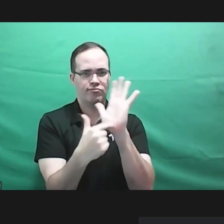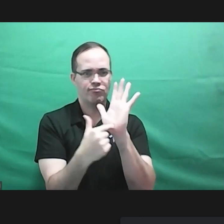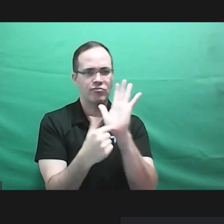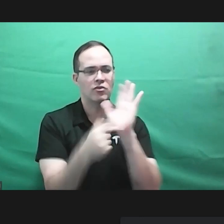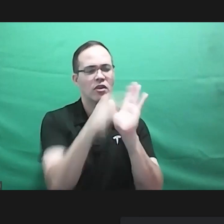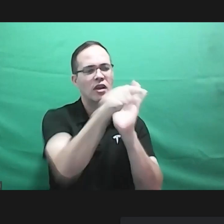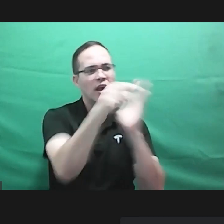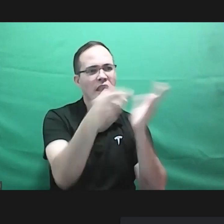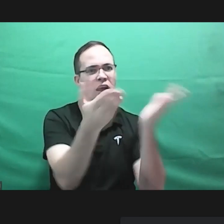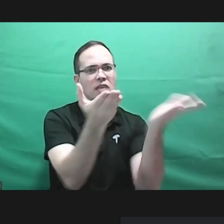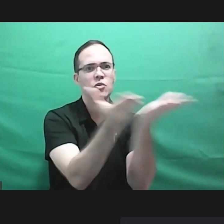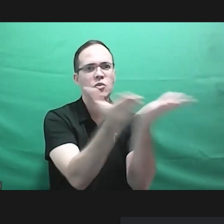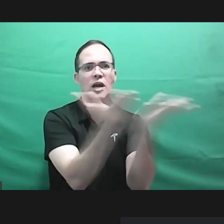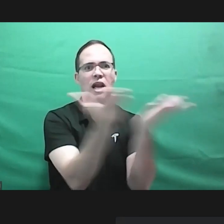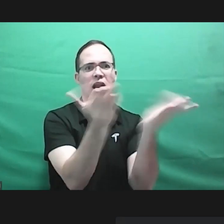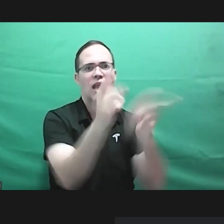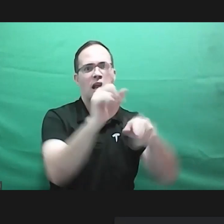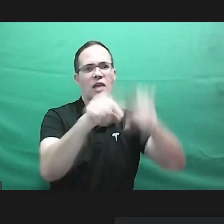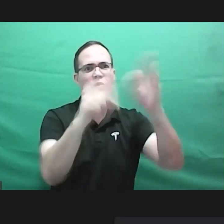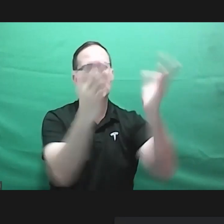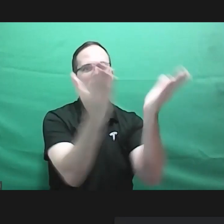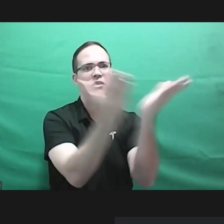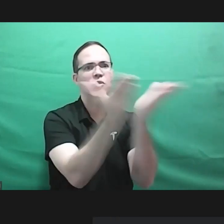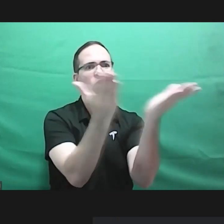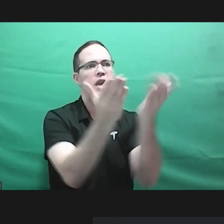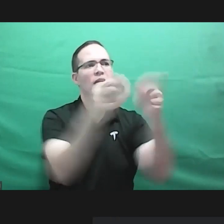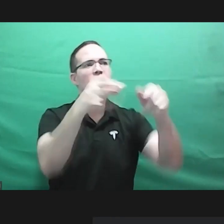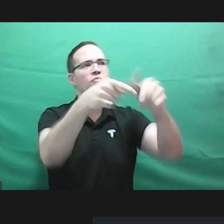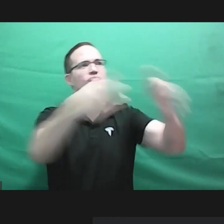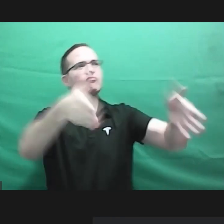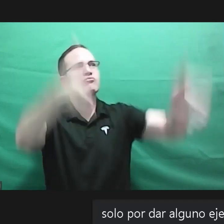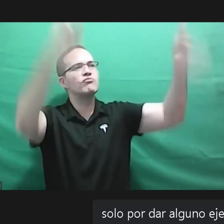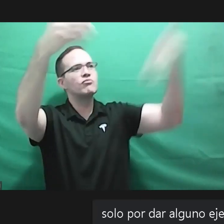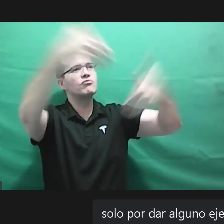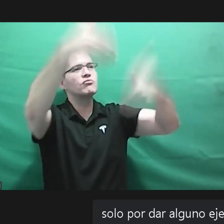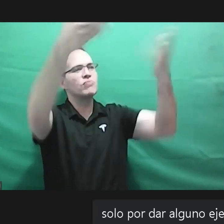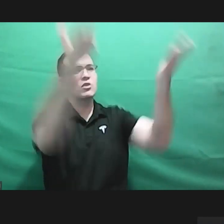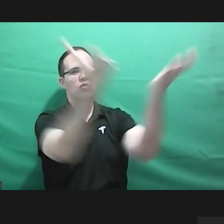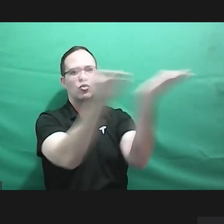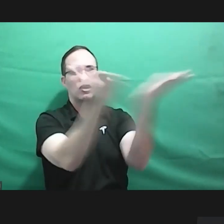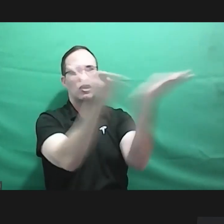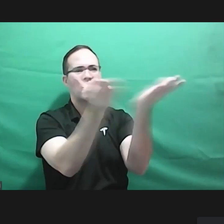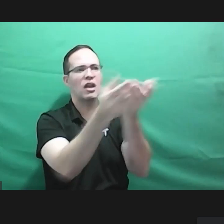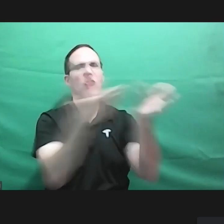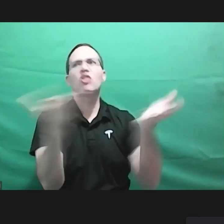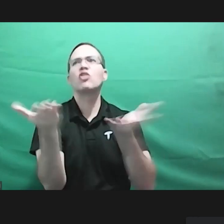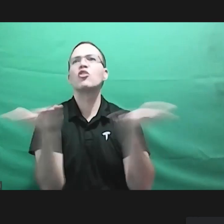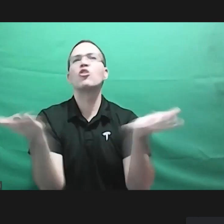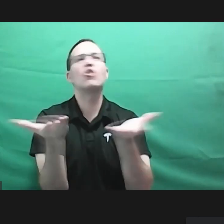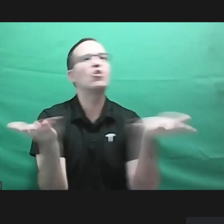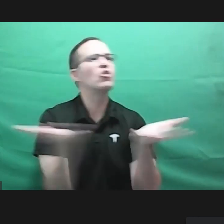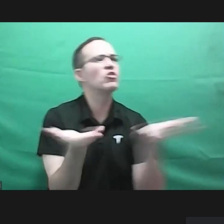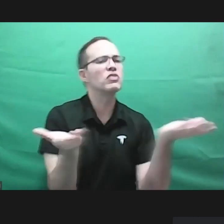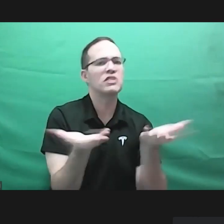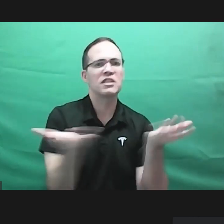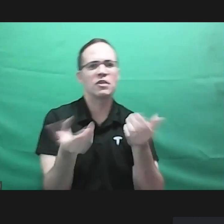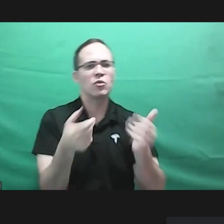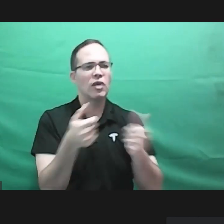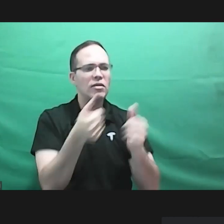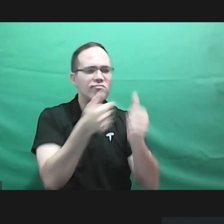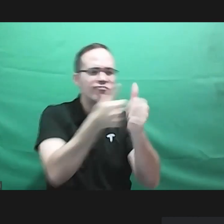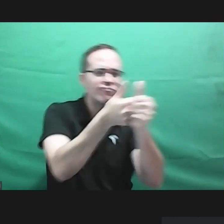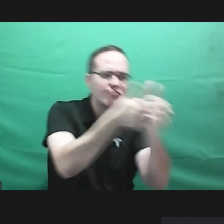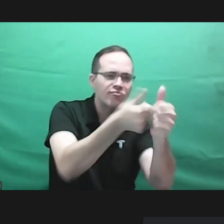de escuela. ¿Cuántas hay afuera y dónde están, ¿no? Si están en centros de asistencia, digamos, ¿dónde están? Y ese es un dato muy